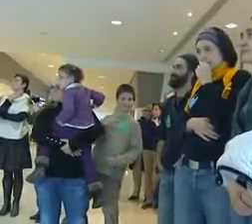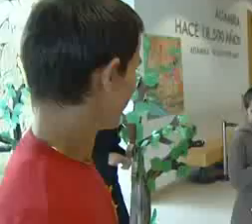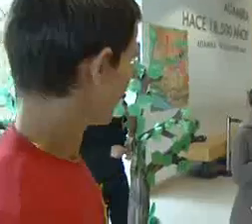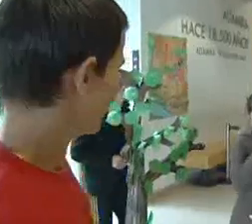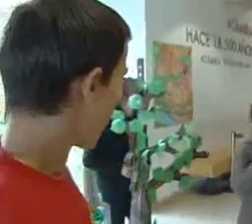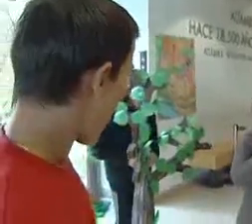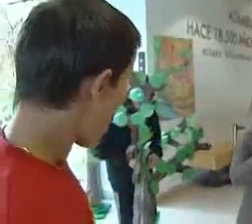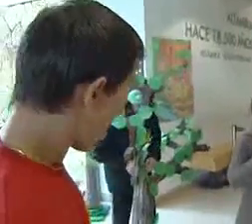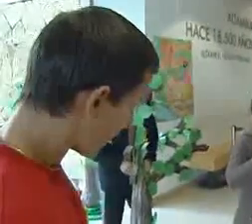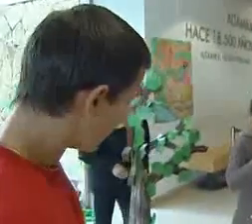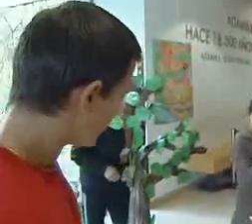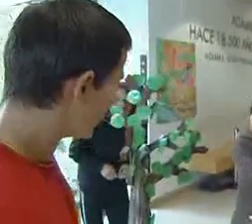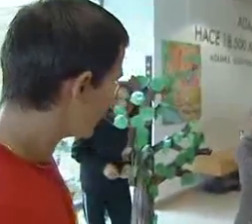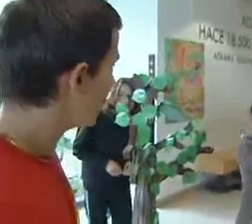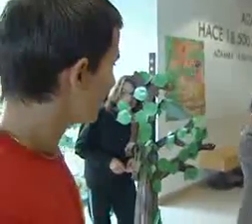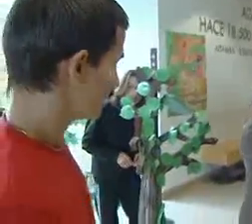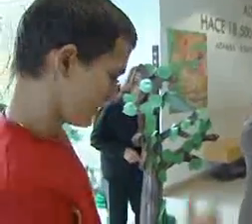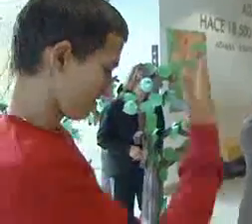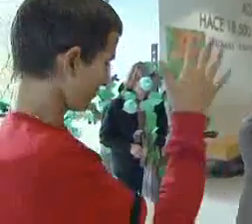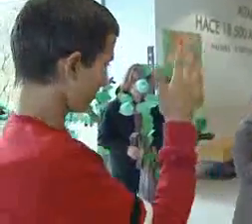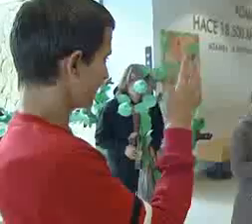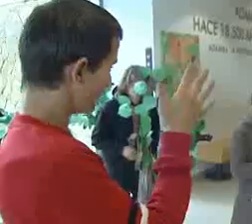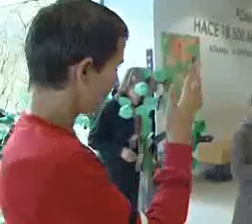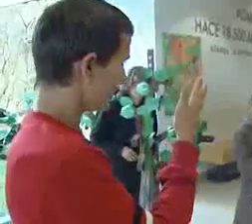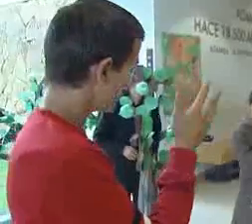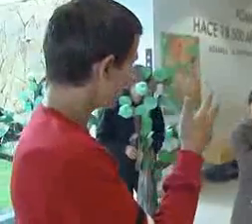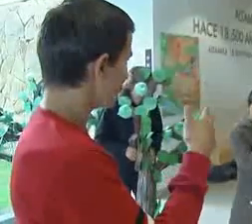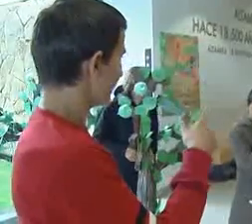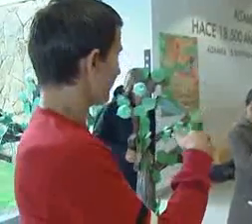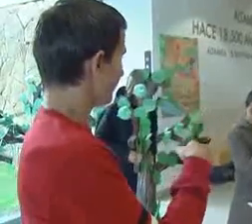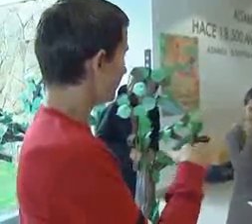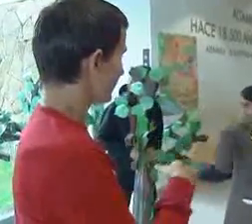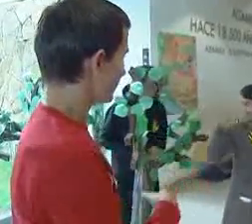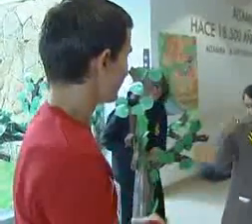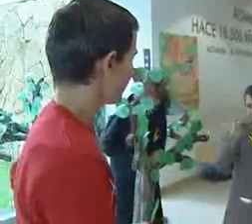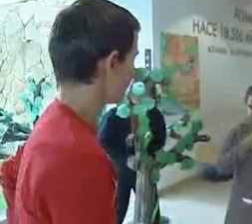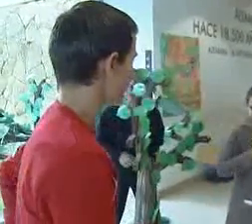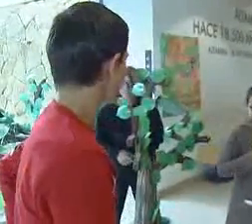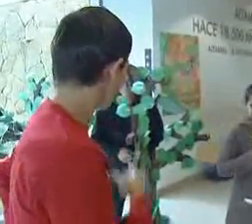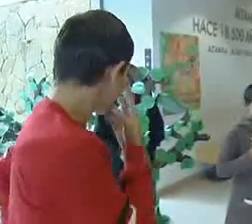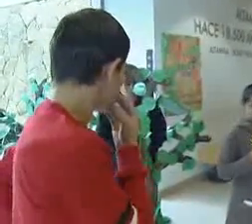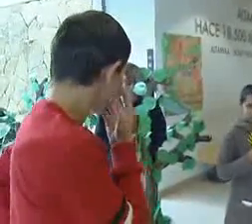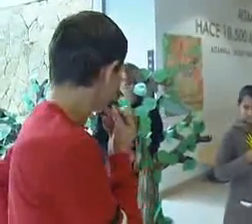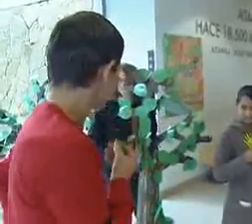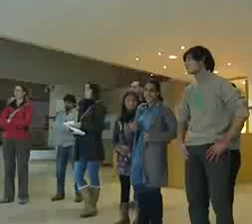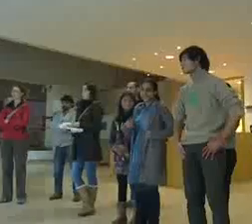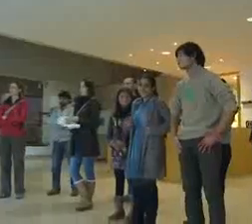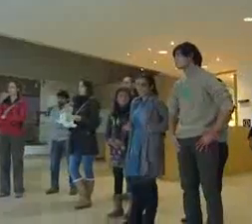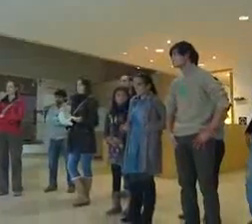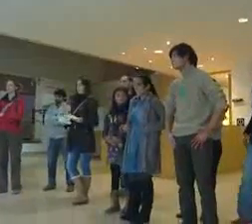que difunden estas manos de jóvenes de la Federación de Personas Sordas de Cantabria. Se comunican con un lenguaje que tiene más de 6 siglos y que el